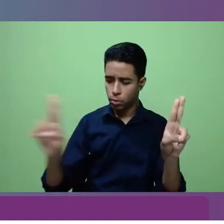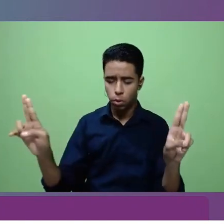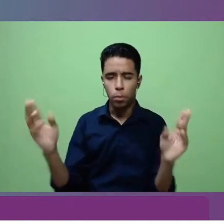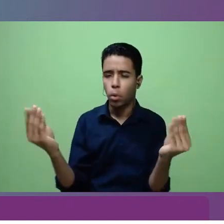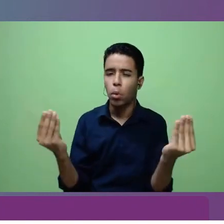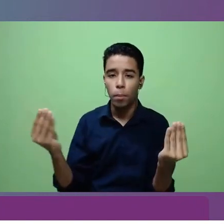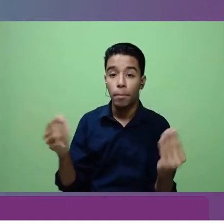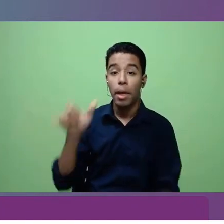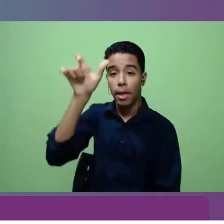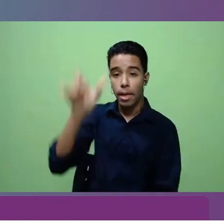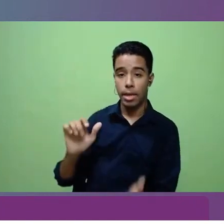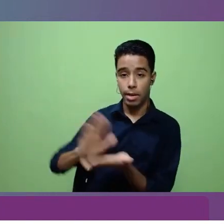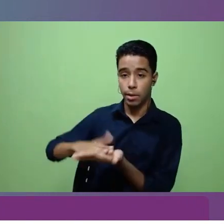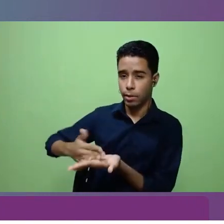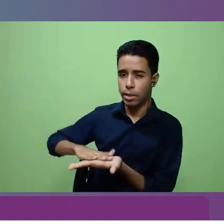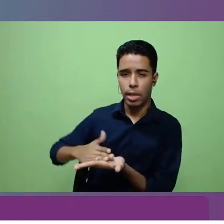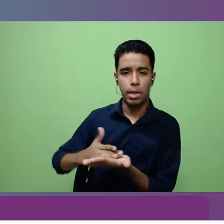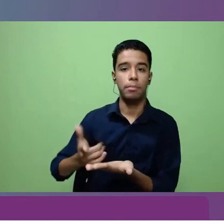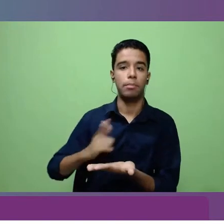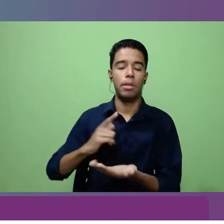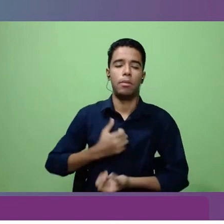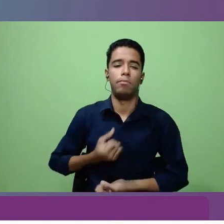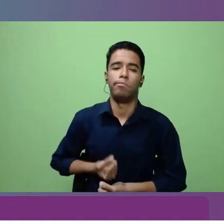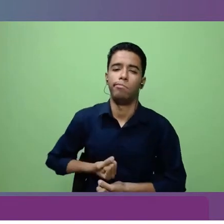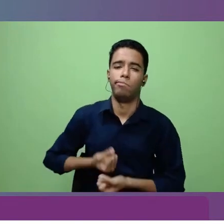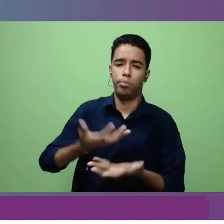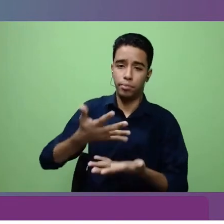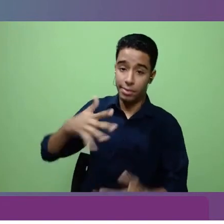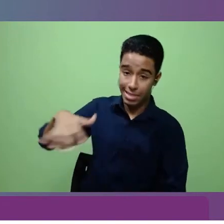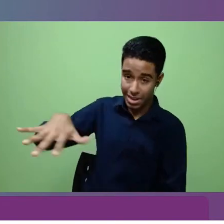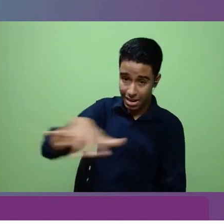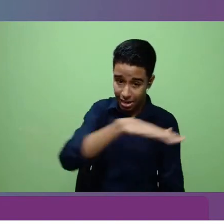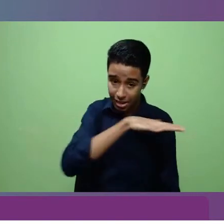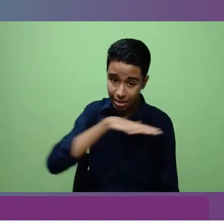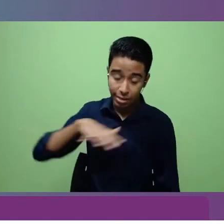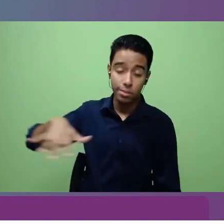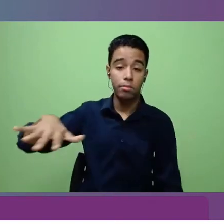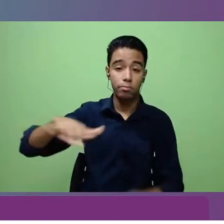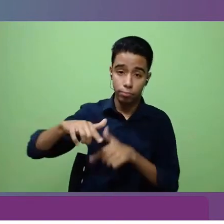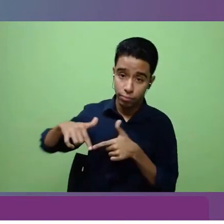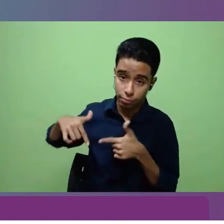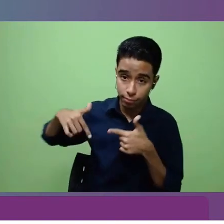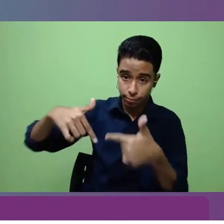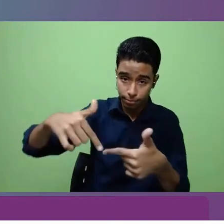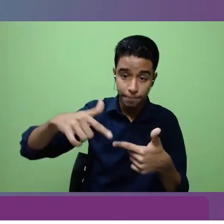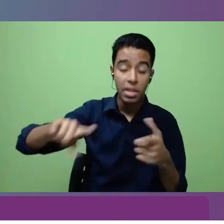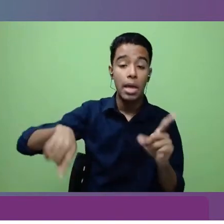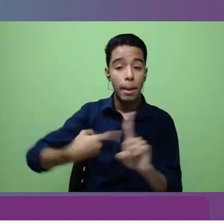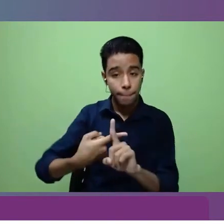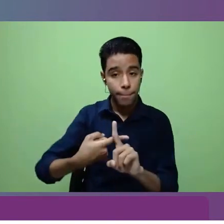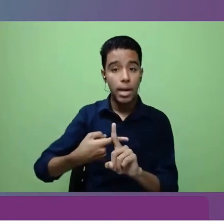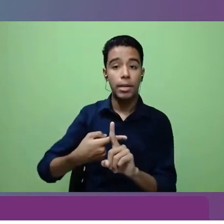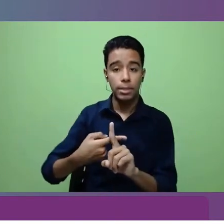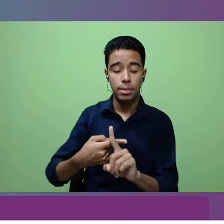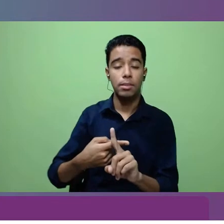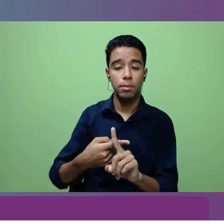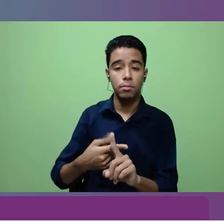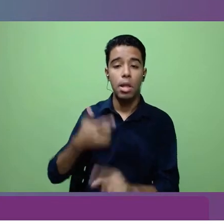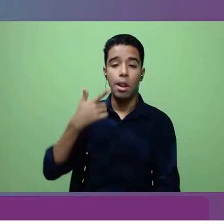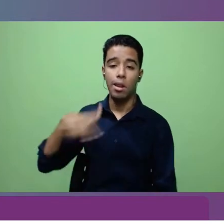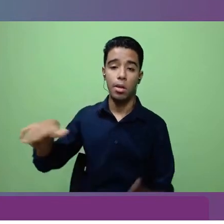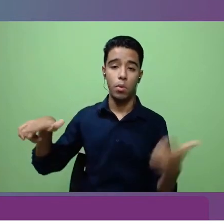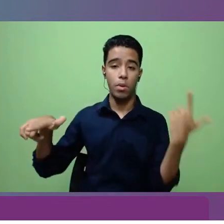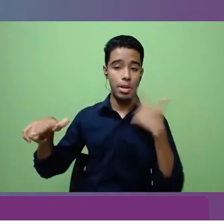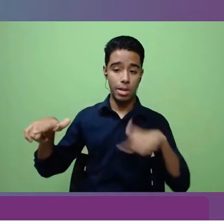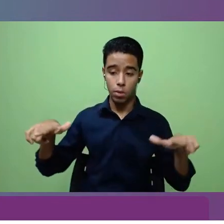gente observa o fenômeno a qual ele participa e o par linguístico que ele trabalha. Então,